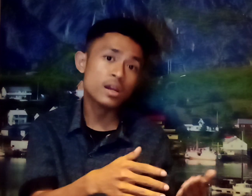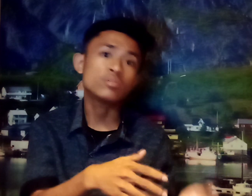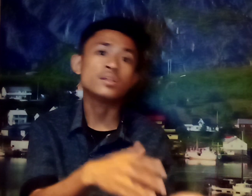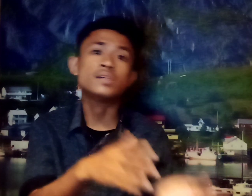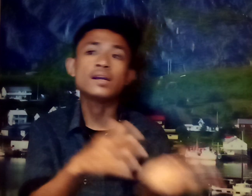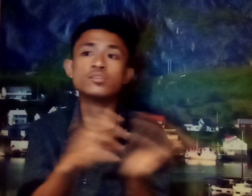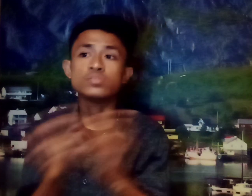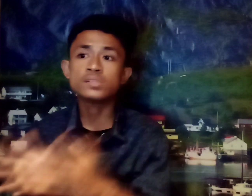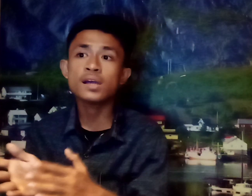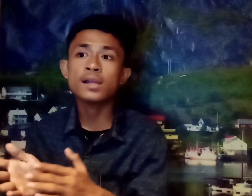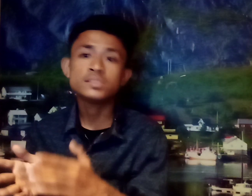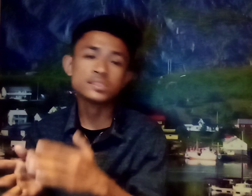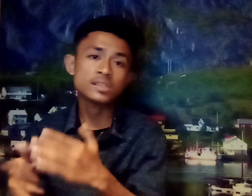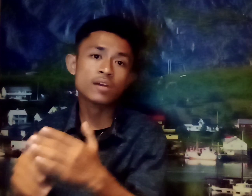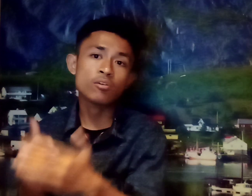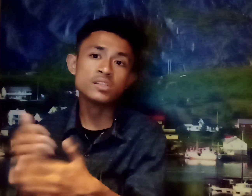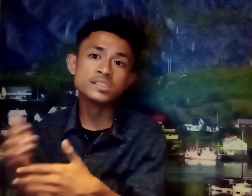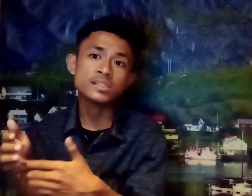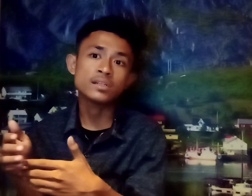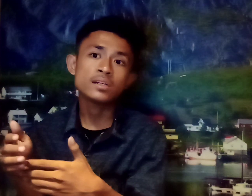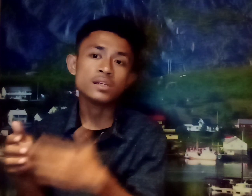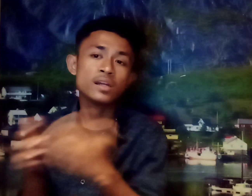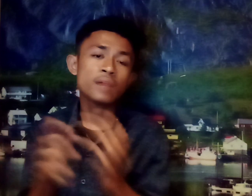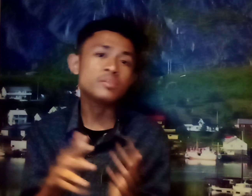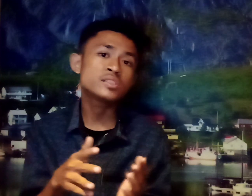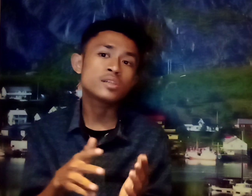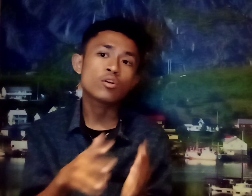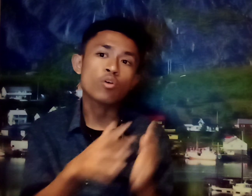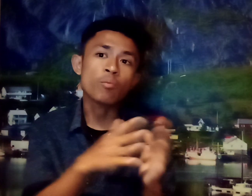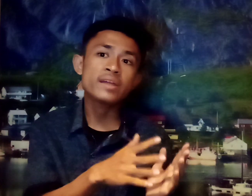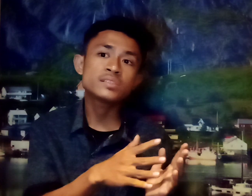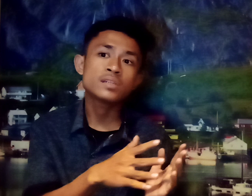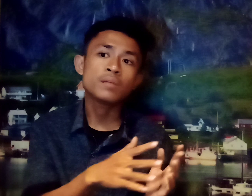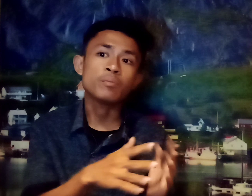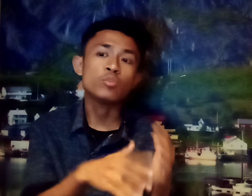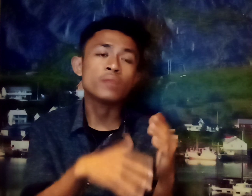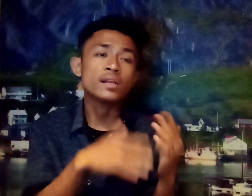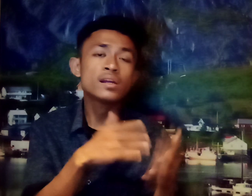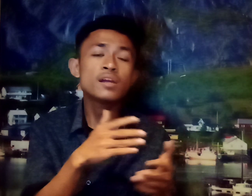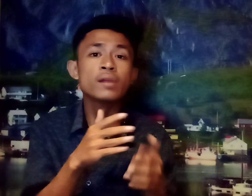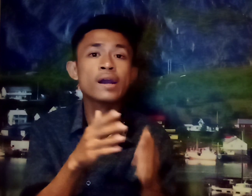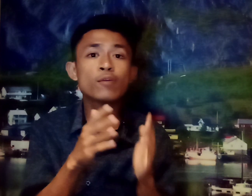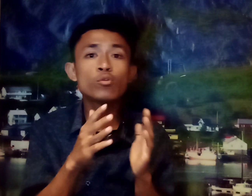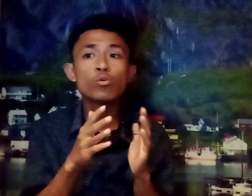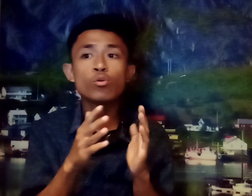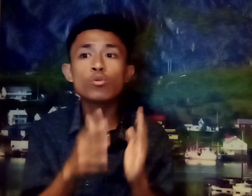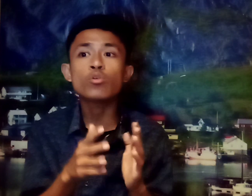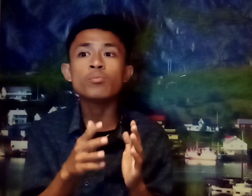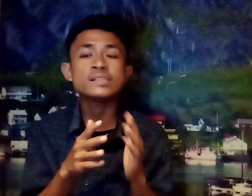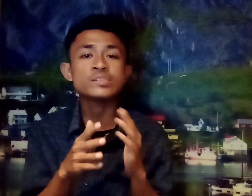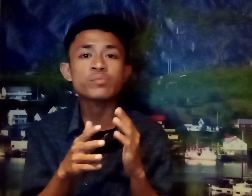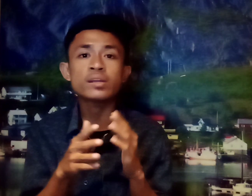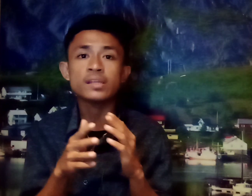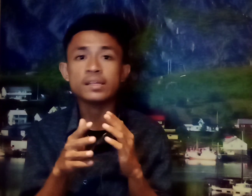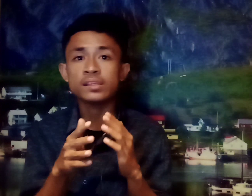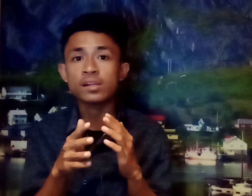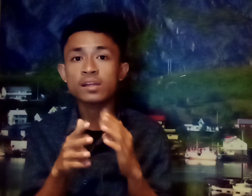atau gejala sosial secara holistik, dinamis, kompleks, penuh makna dan berlaku hukum bersifat